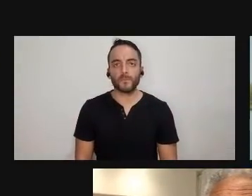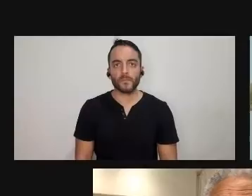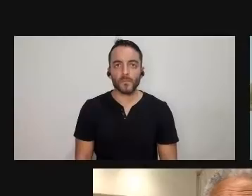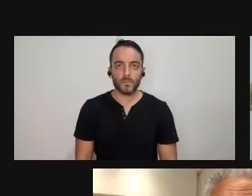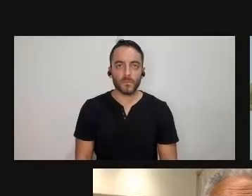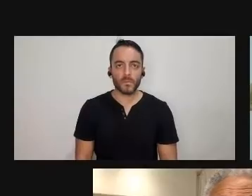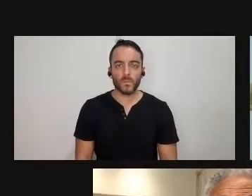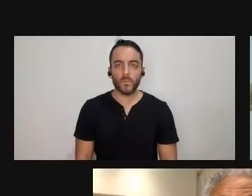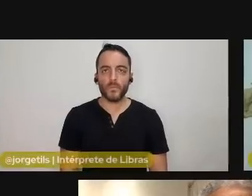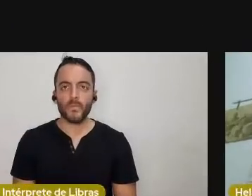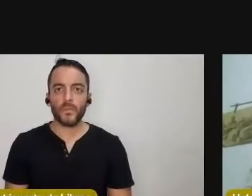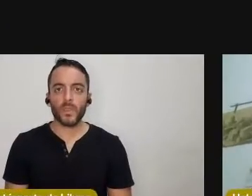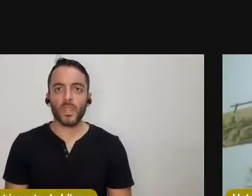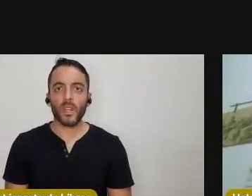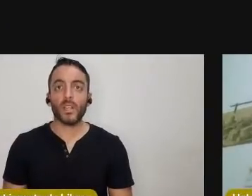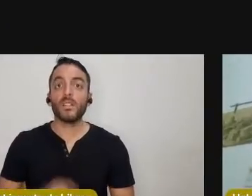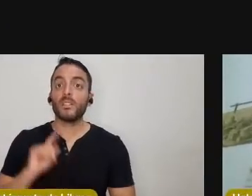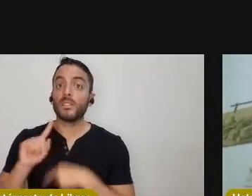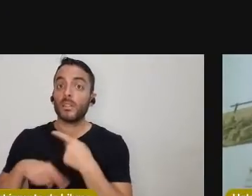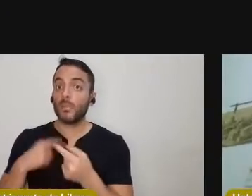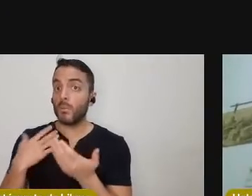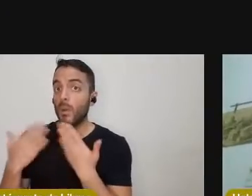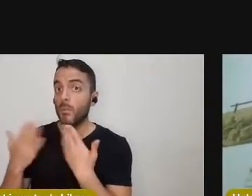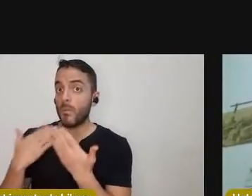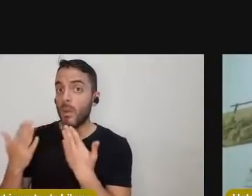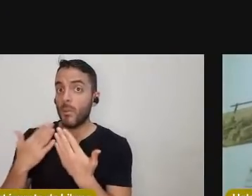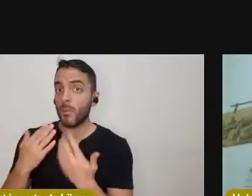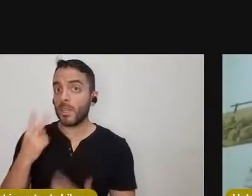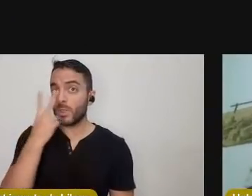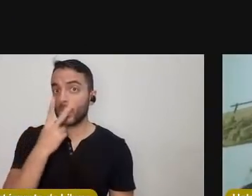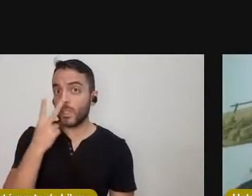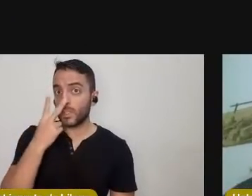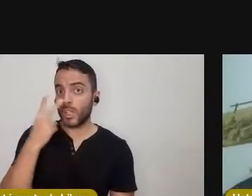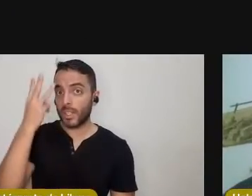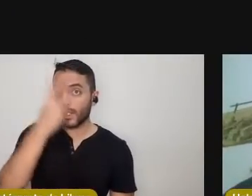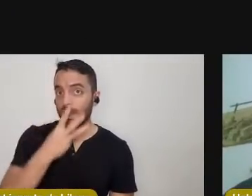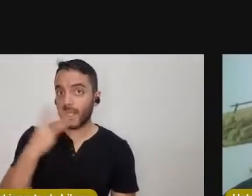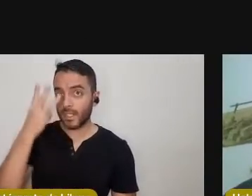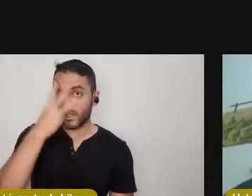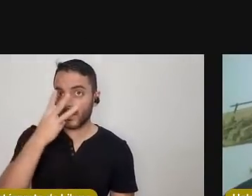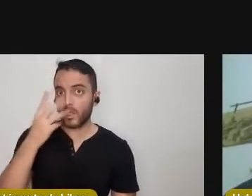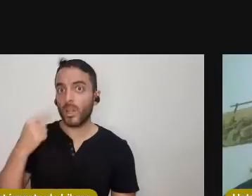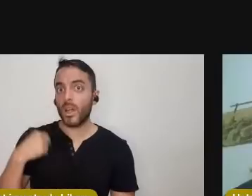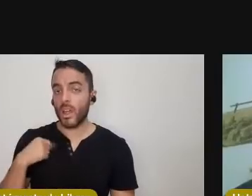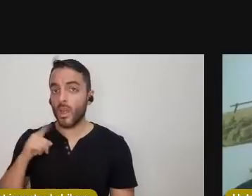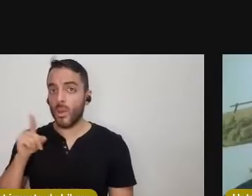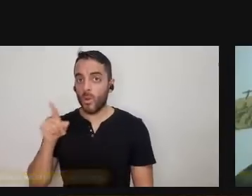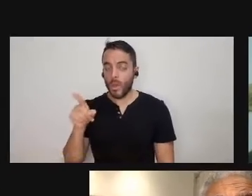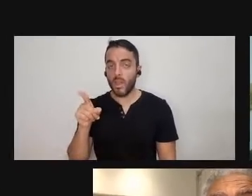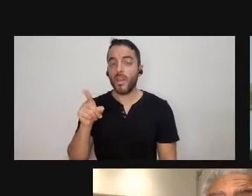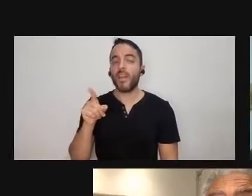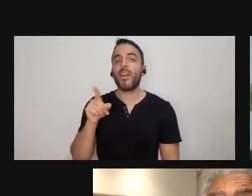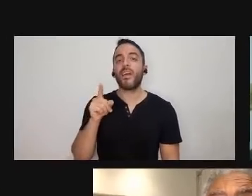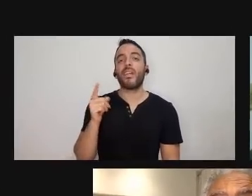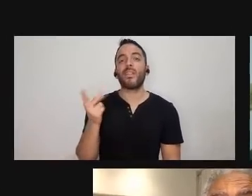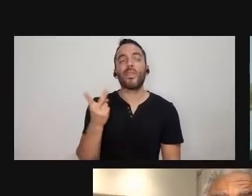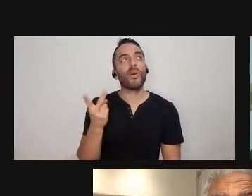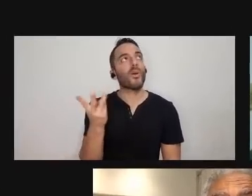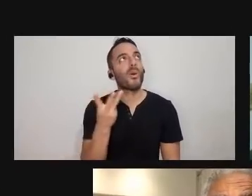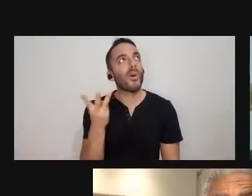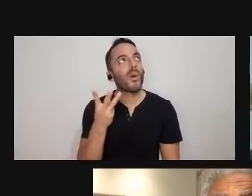depois de uma longa conversa de mais de 2 horas, 3 horas, eu, ele e o Mautner, o Mário